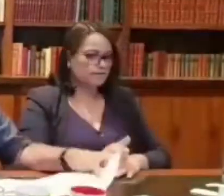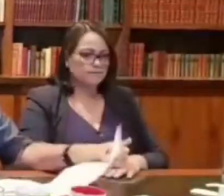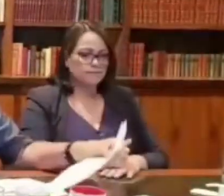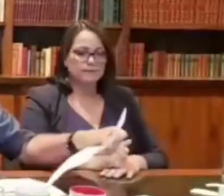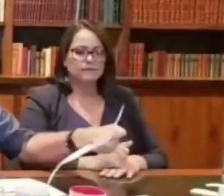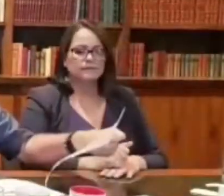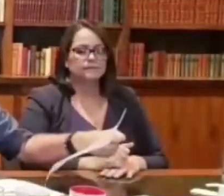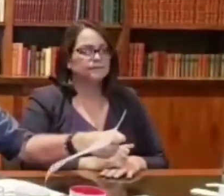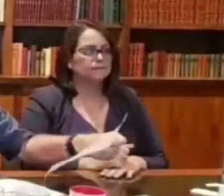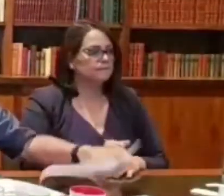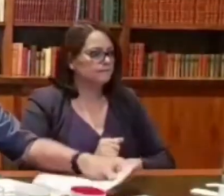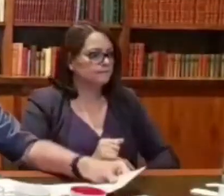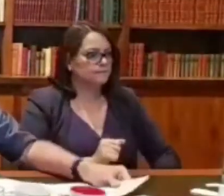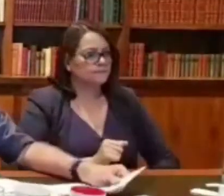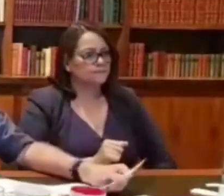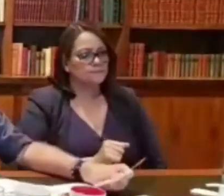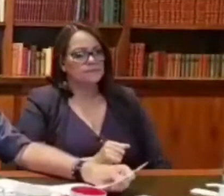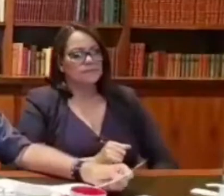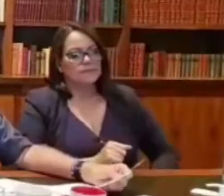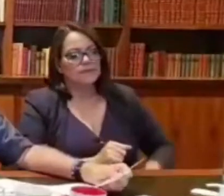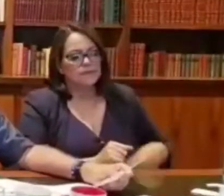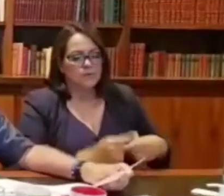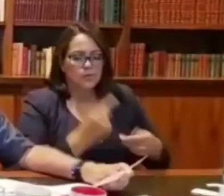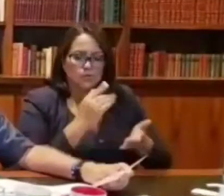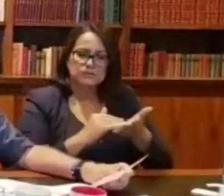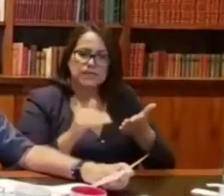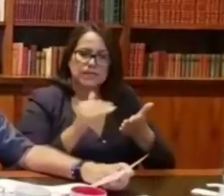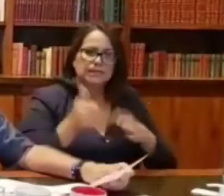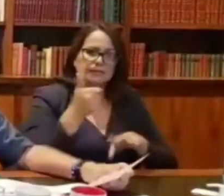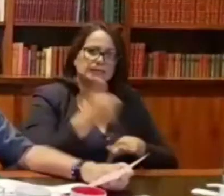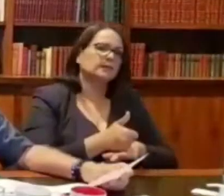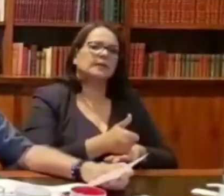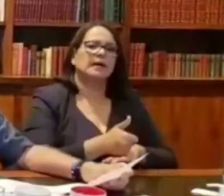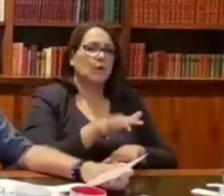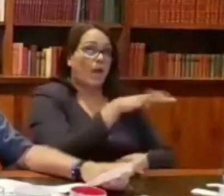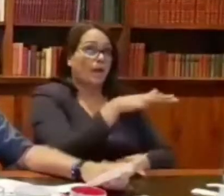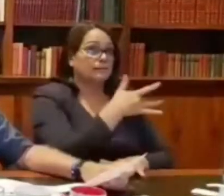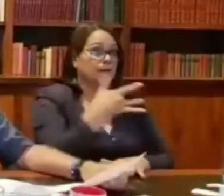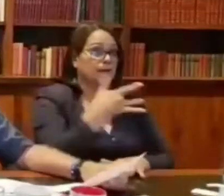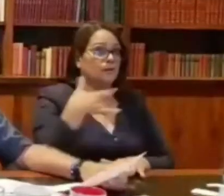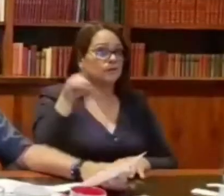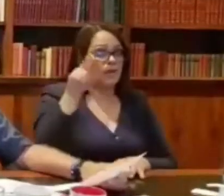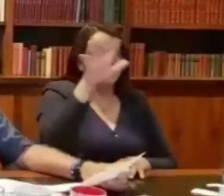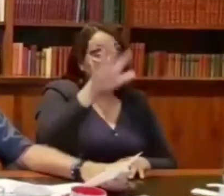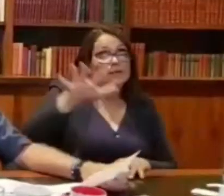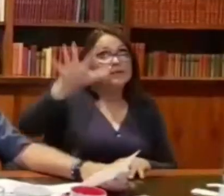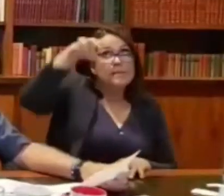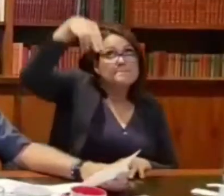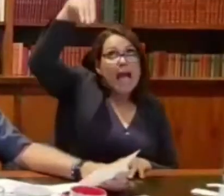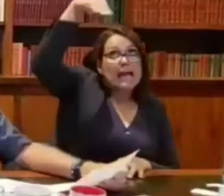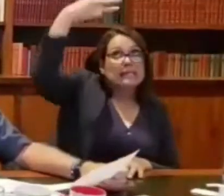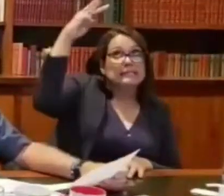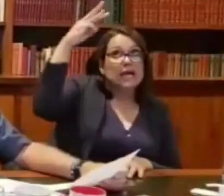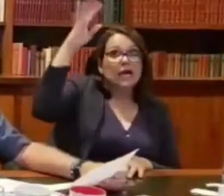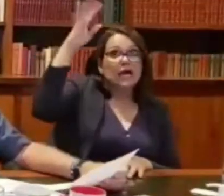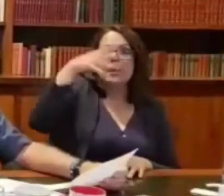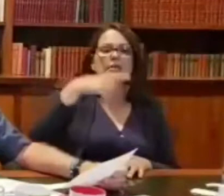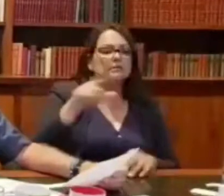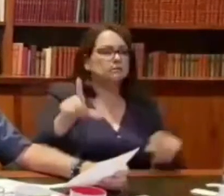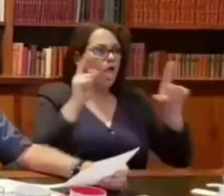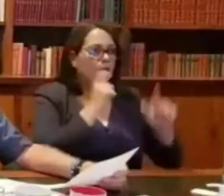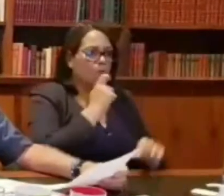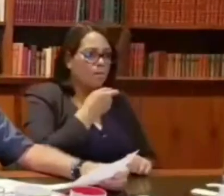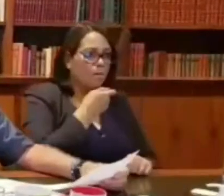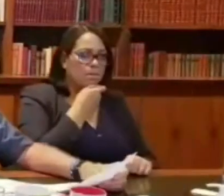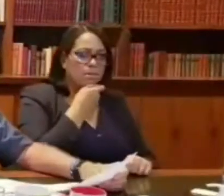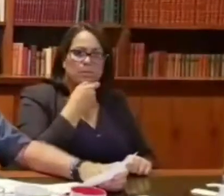de e não secretário de saúde do Maranhão né vai para televisão e Décio a